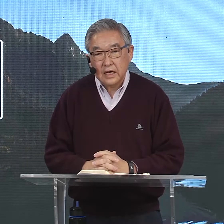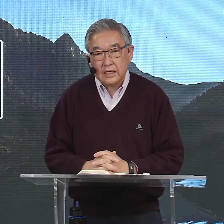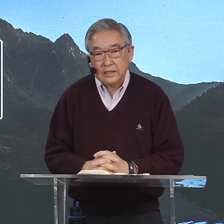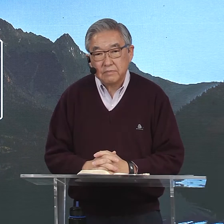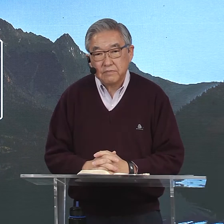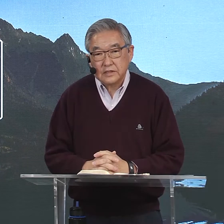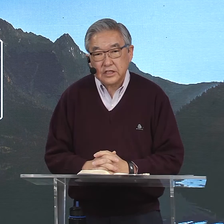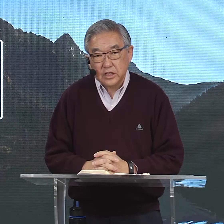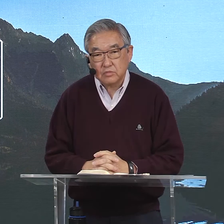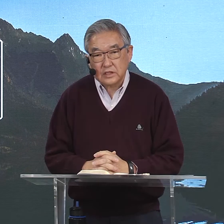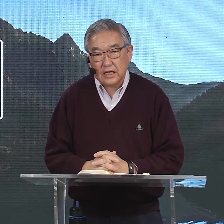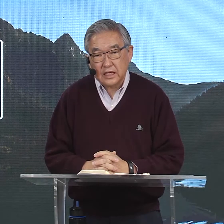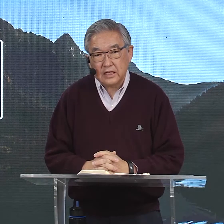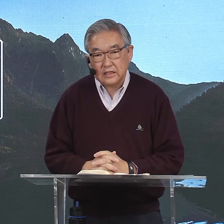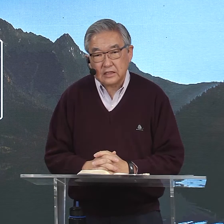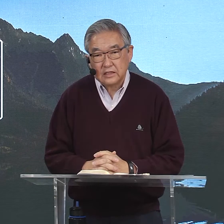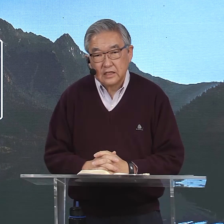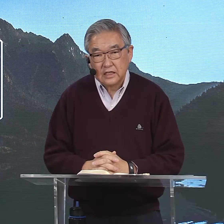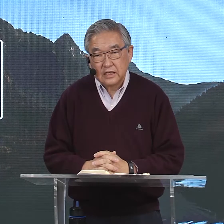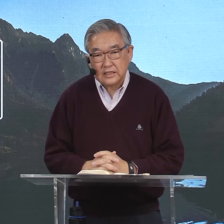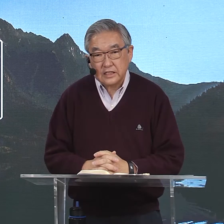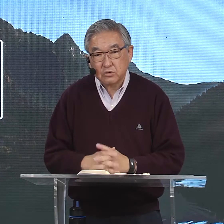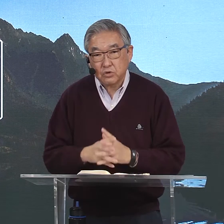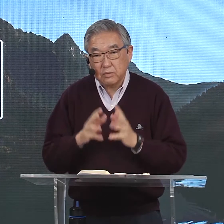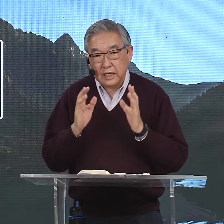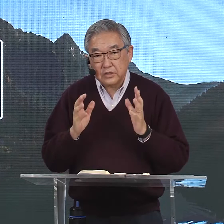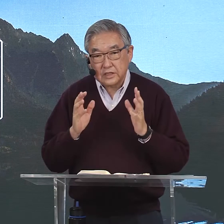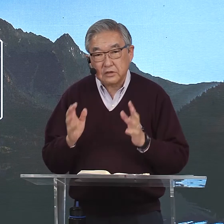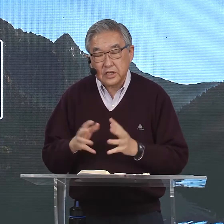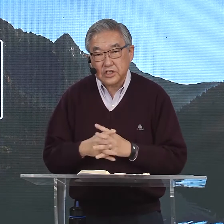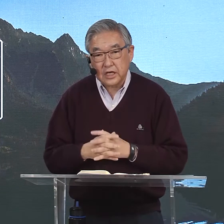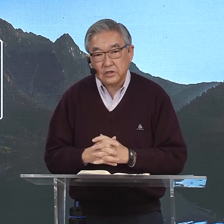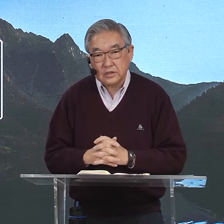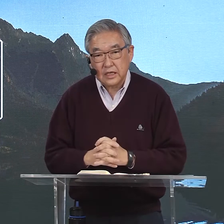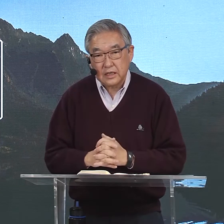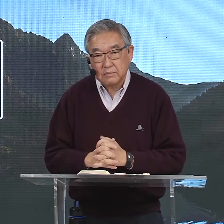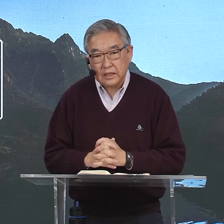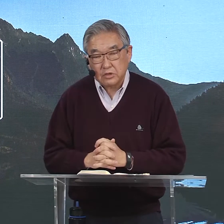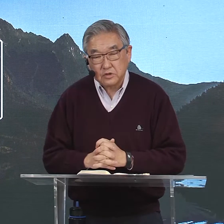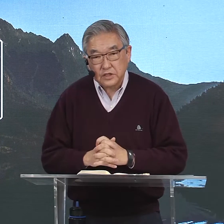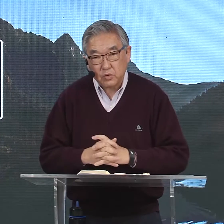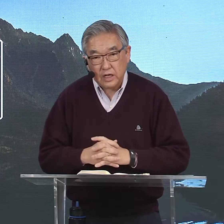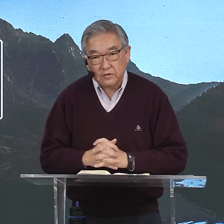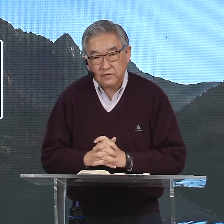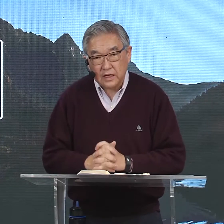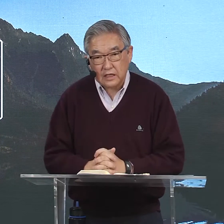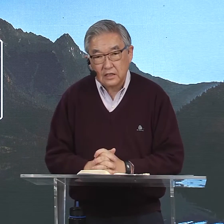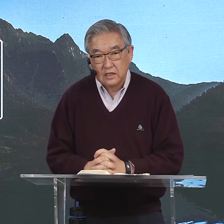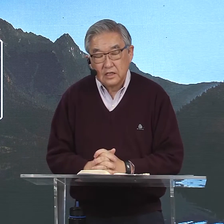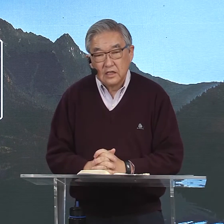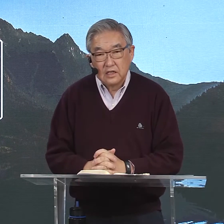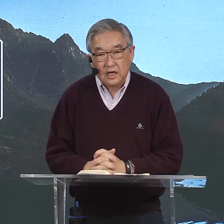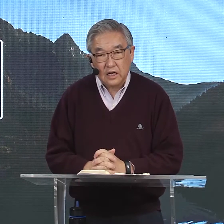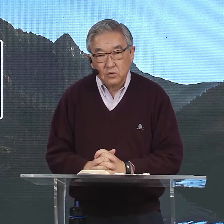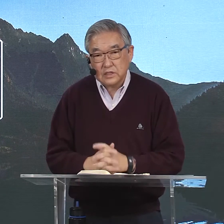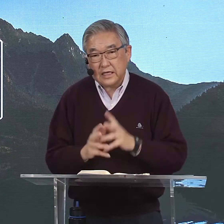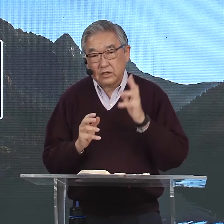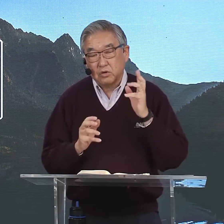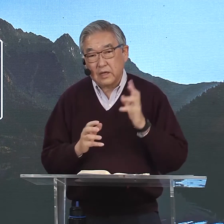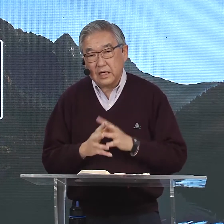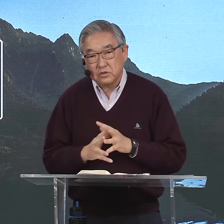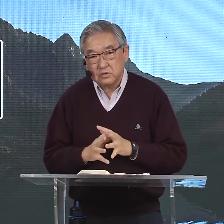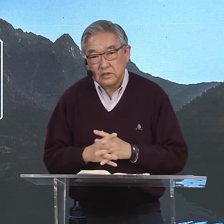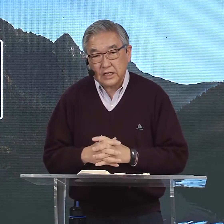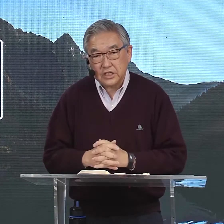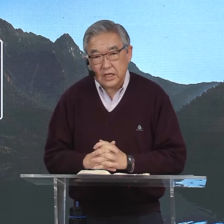e é que sejamos aqueles que sejam tomados não deixados mateus 24 fala a